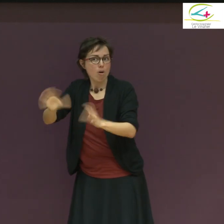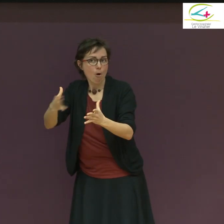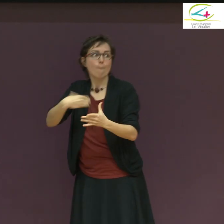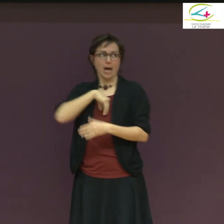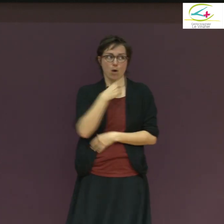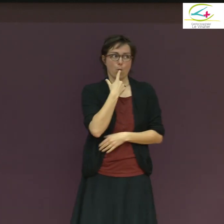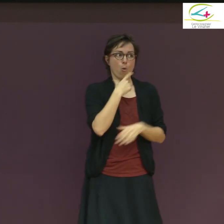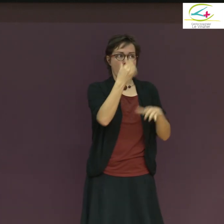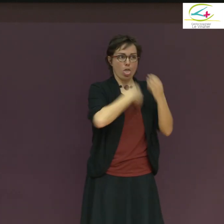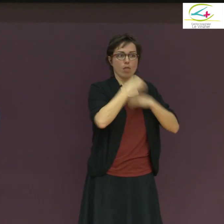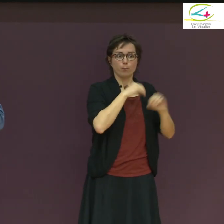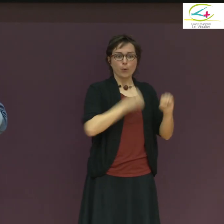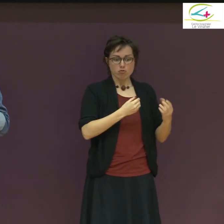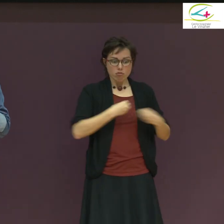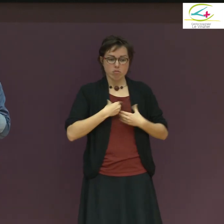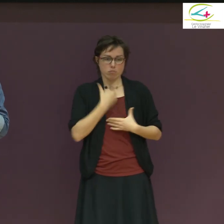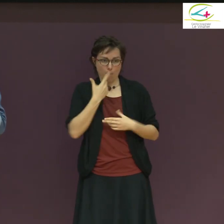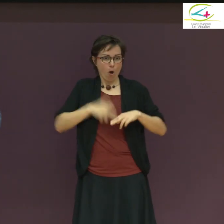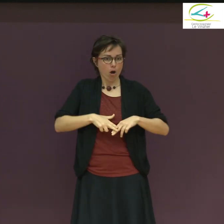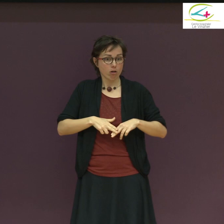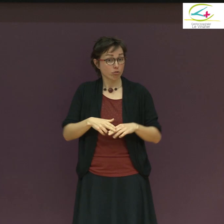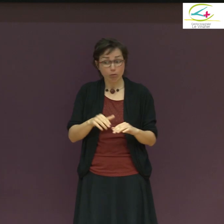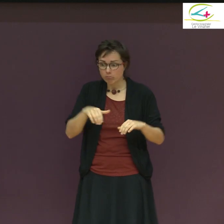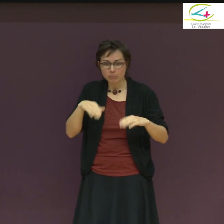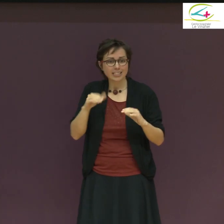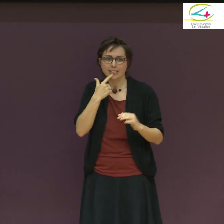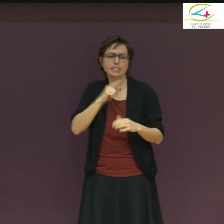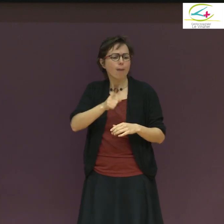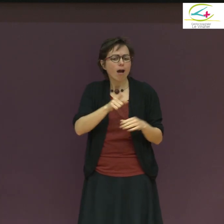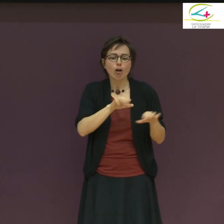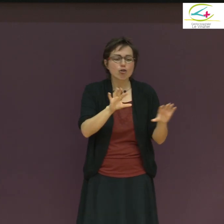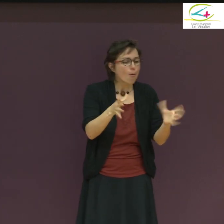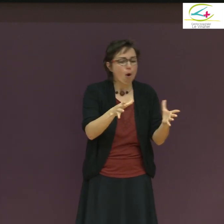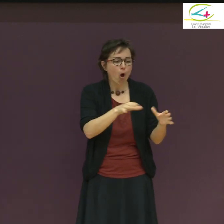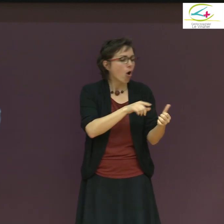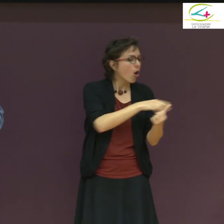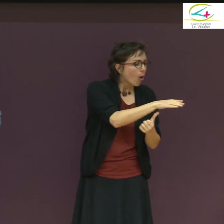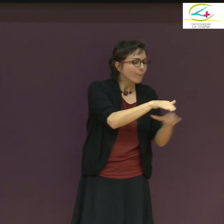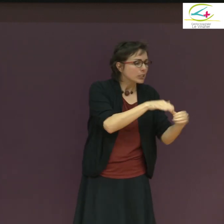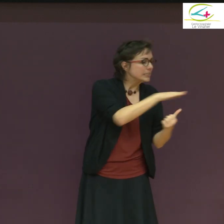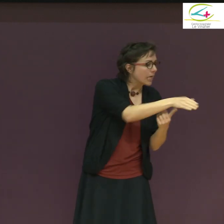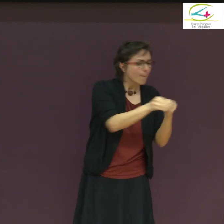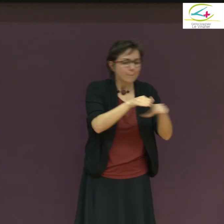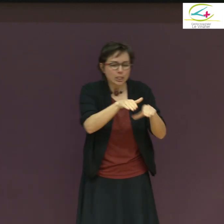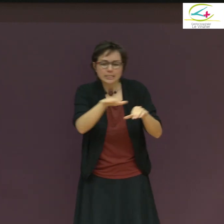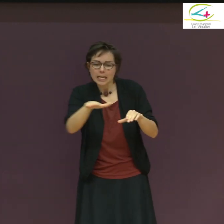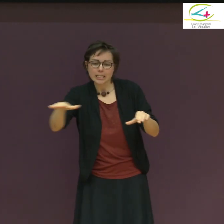très important chez cet enfant. Donc effectivement, quel que soit le moyen qui est mis en place et qui pourrait vous paraître